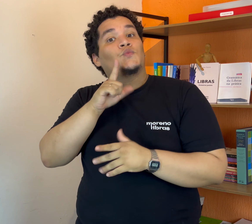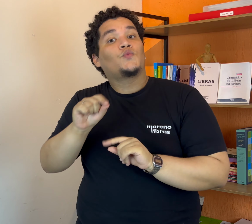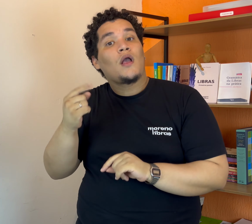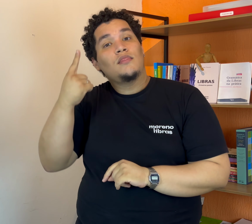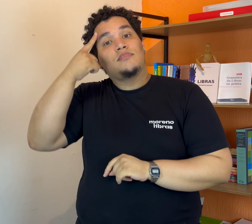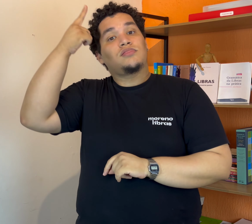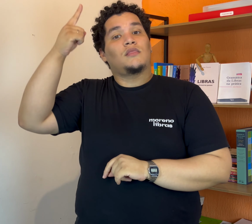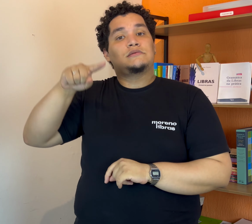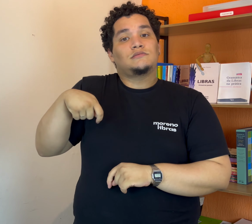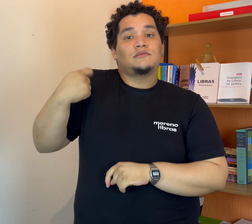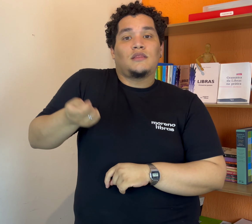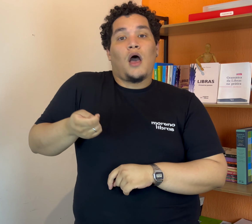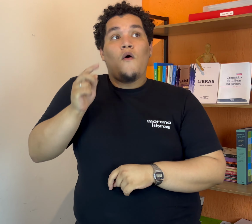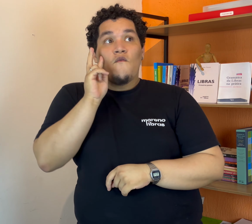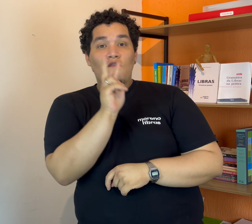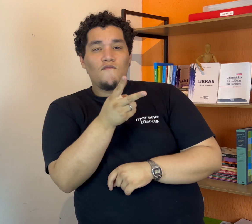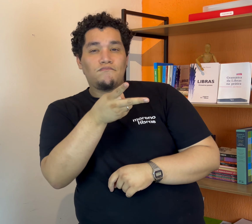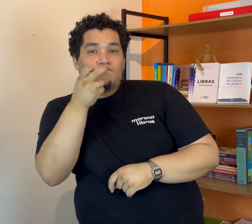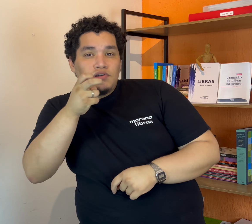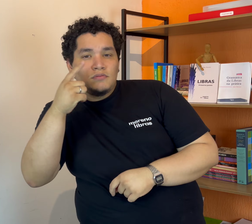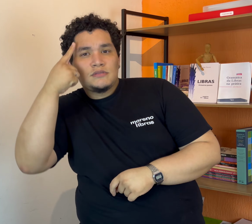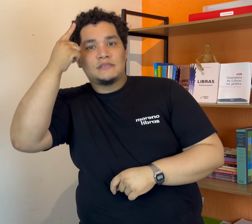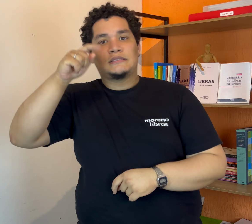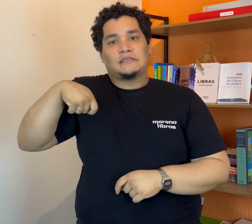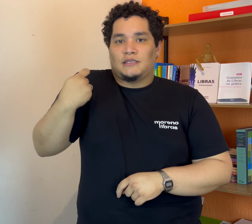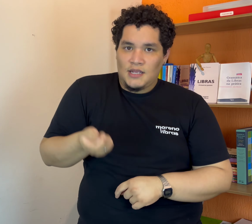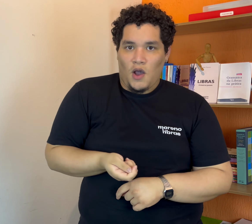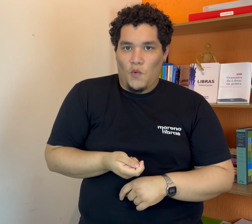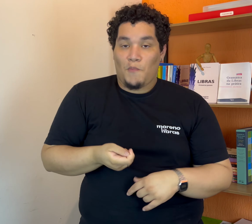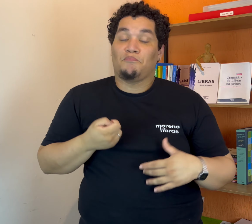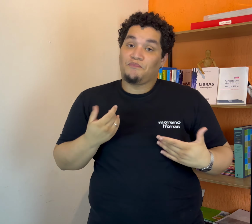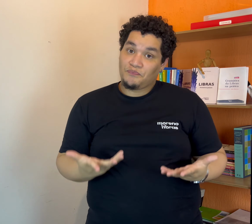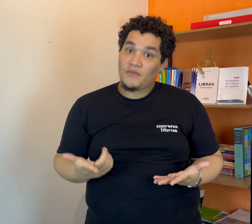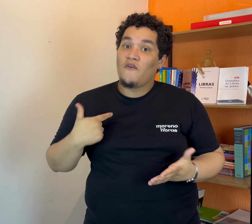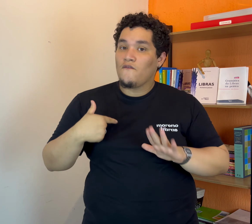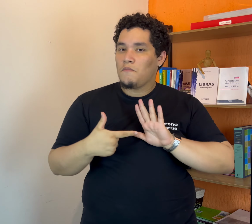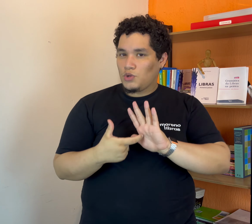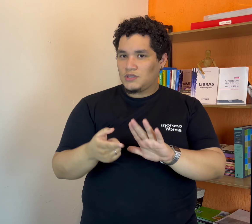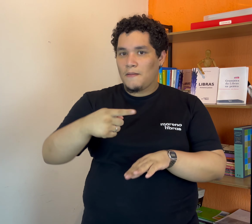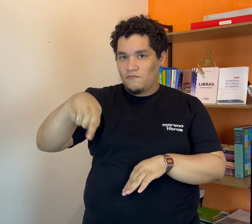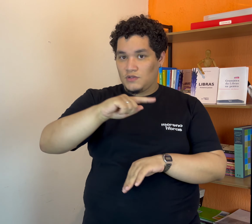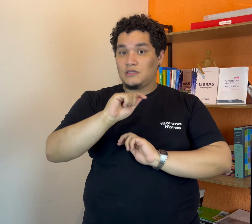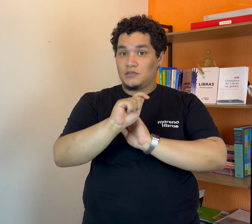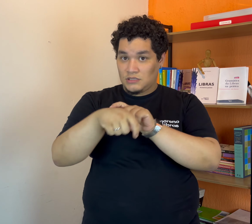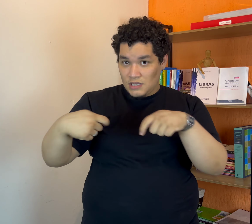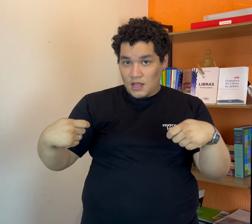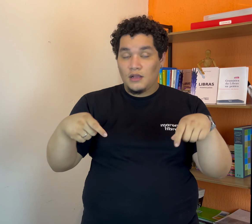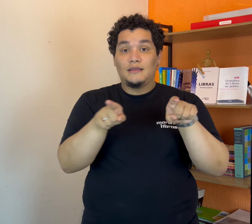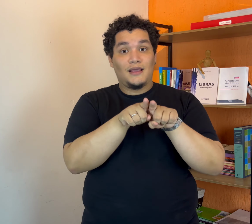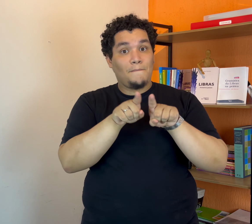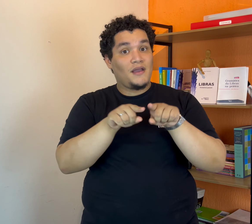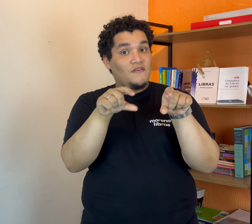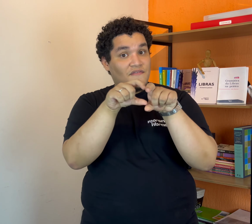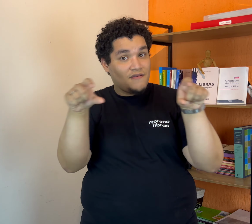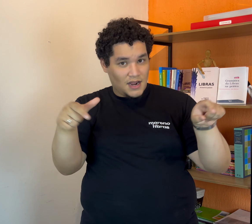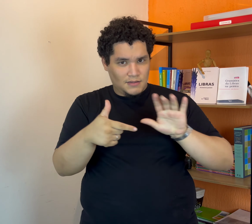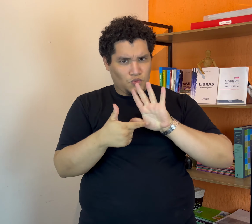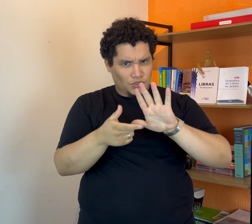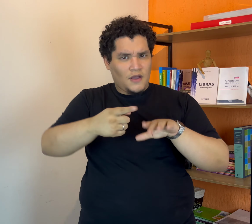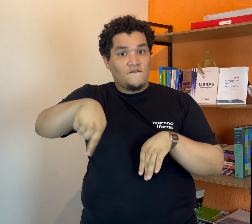criam os sinais da própria língua. Ou seja, observa, pensa, percebe alguma característica específica e cria o sinal.